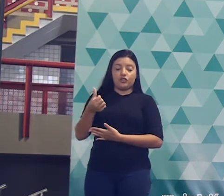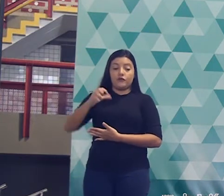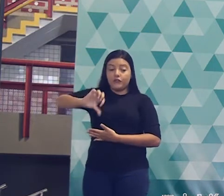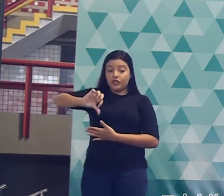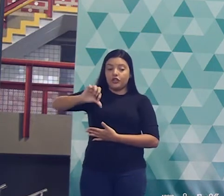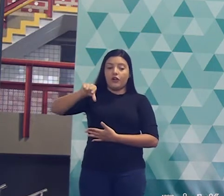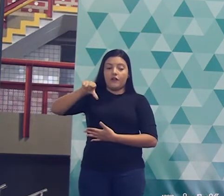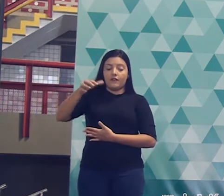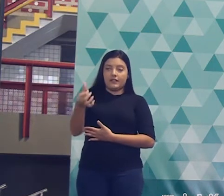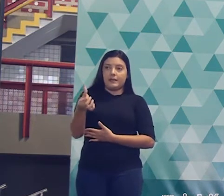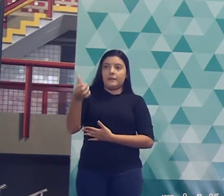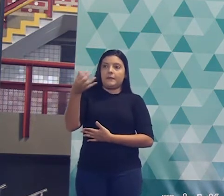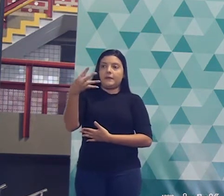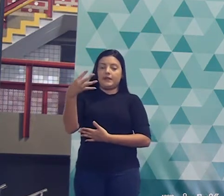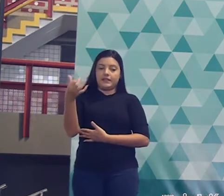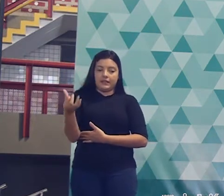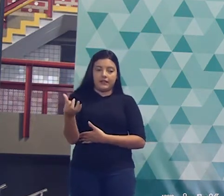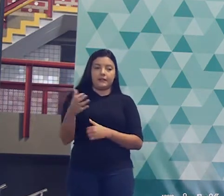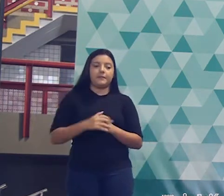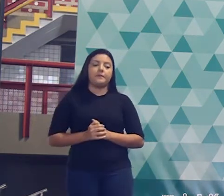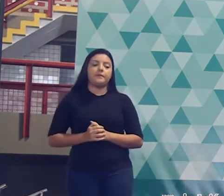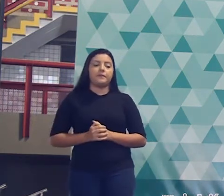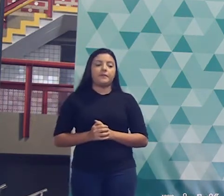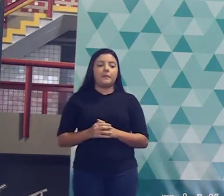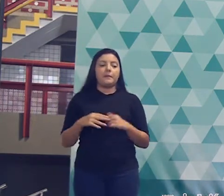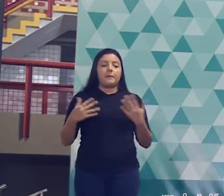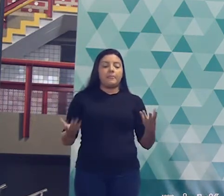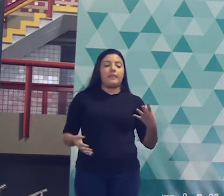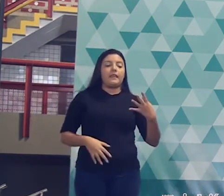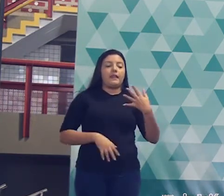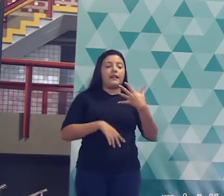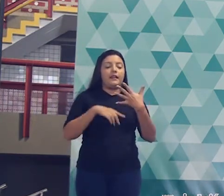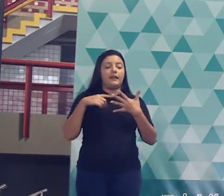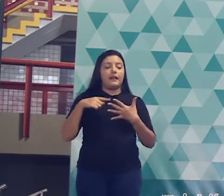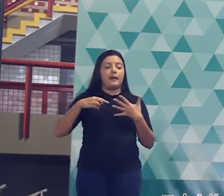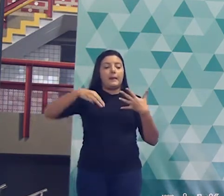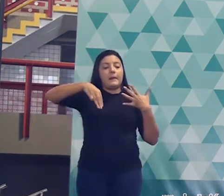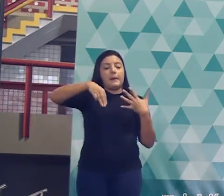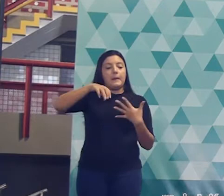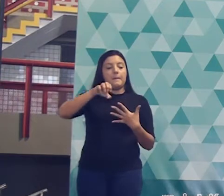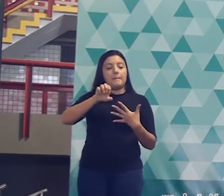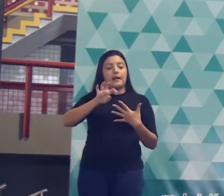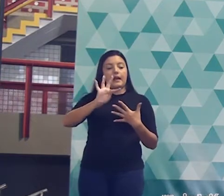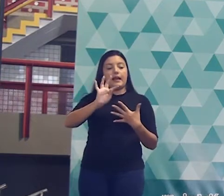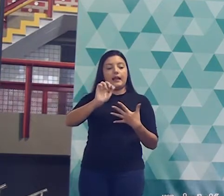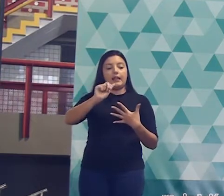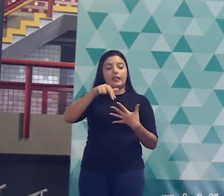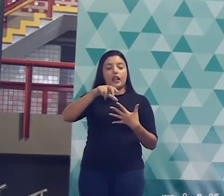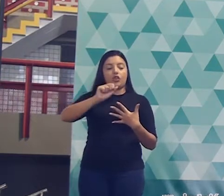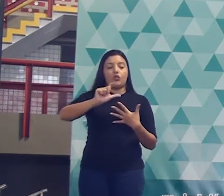29.696. Olha para o próximo combustível, o metanol. Quando você queima o metanol, o que vai acontecer?